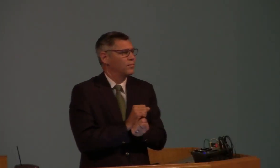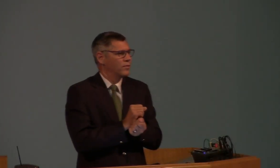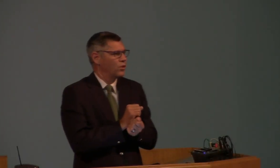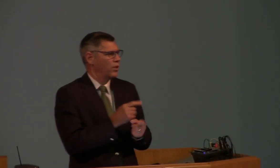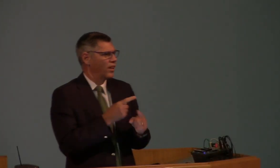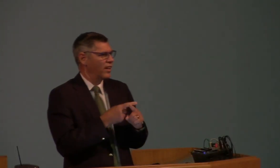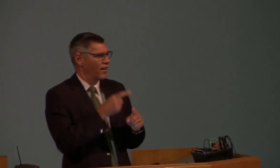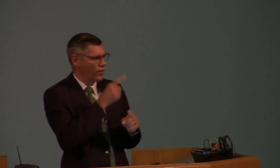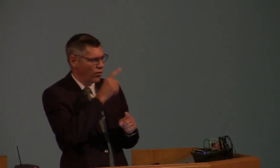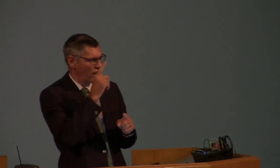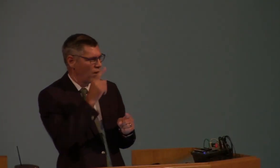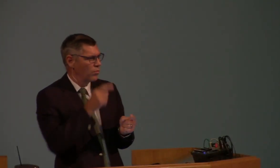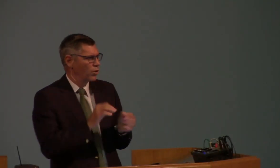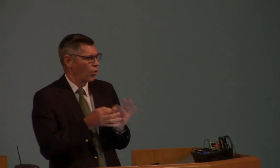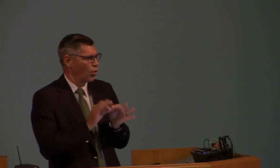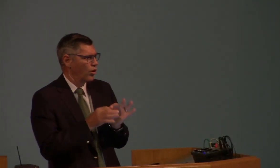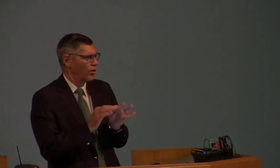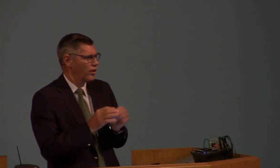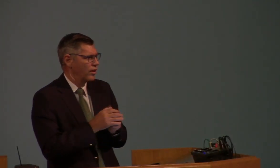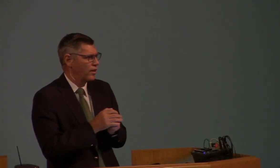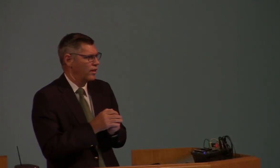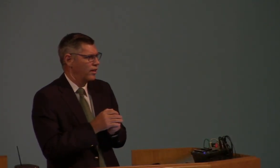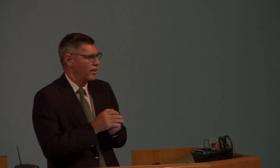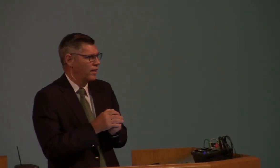Domian, kan ek vir jou vra om te talk?